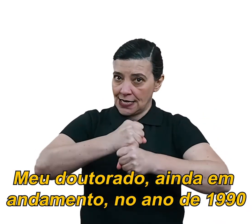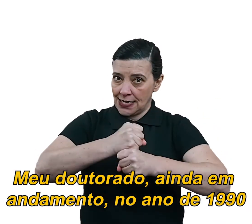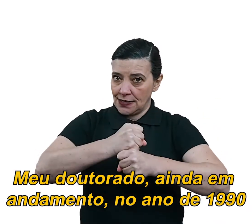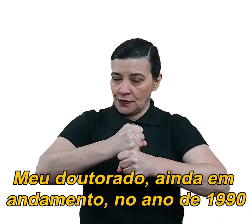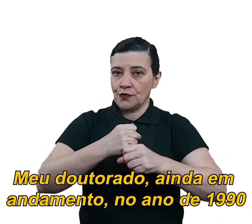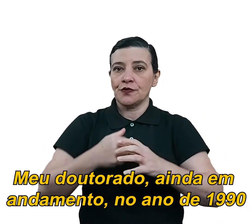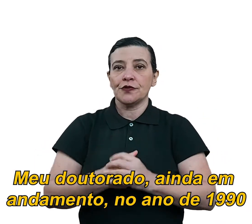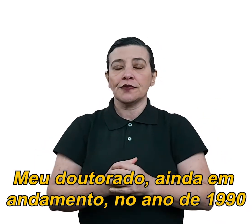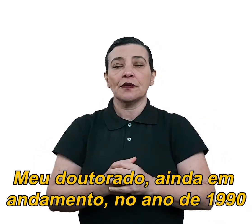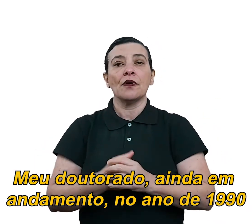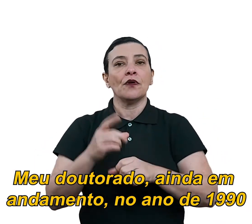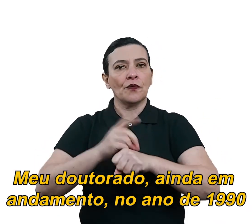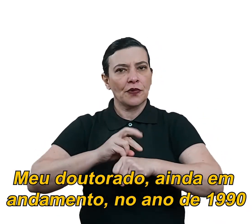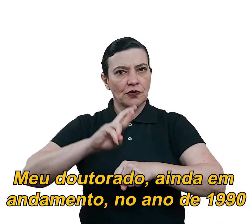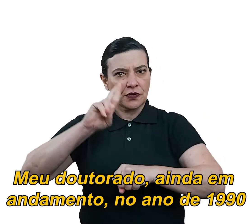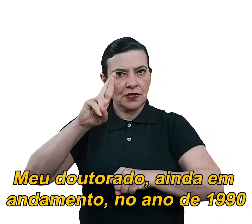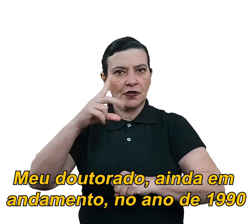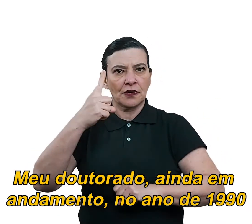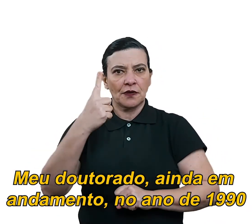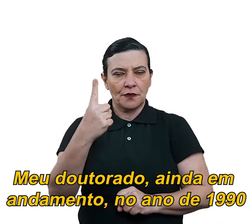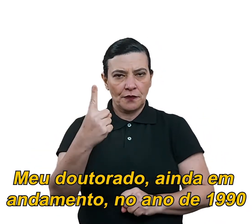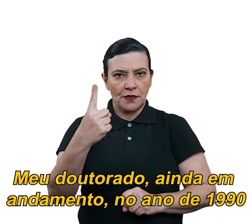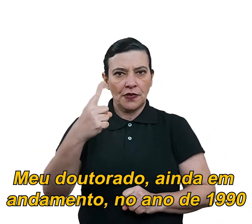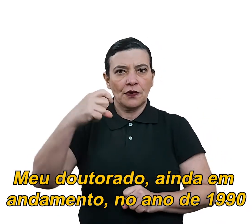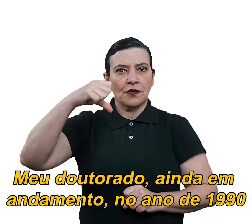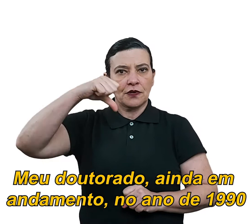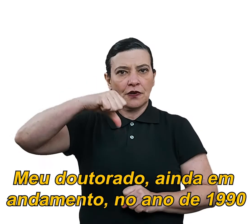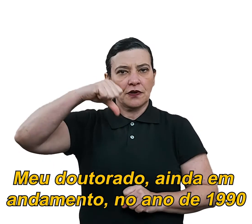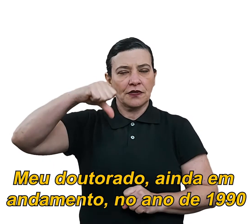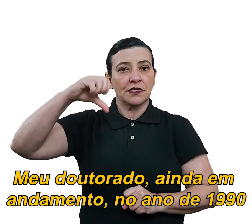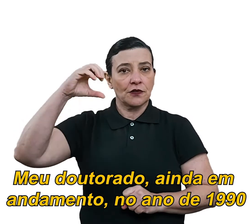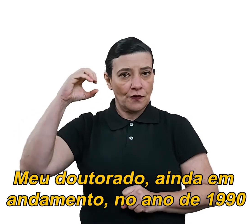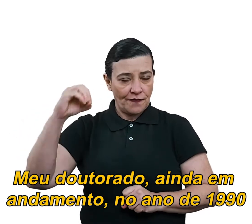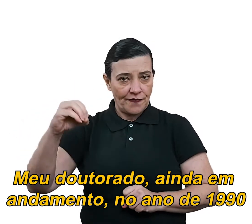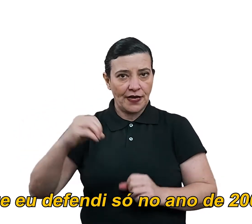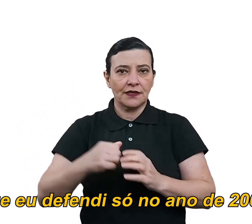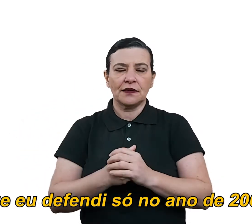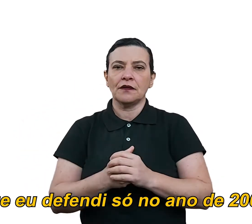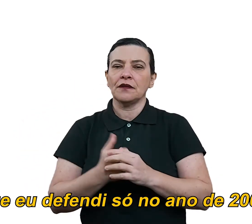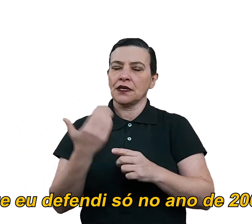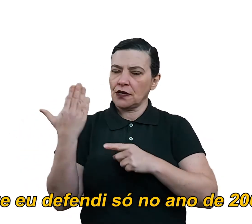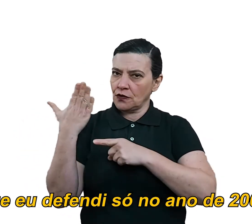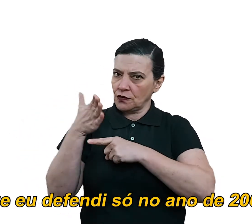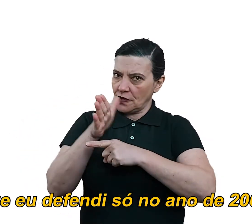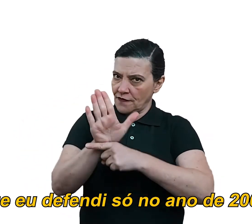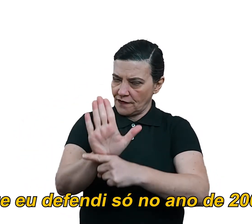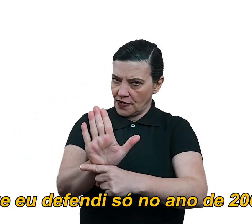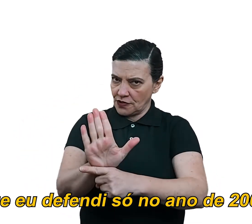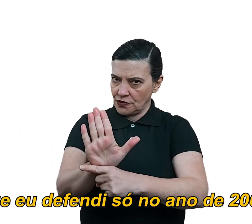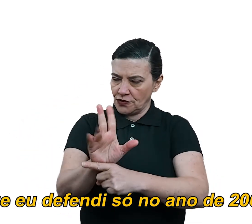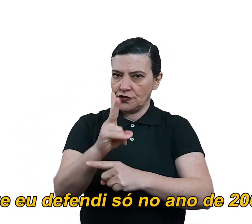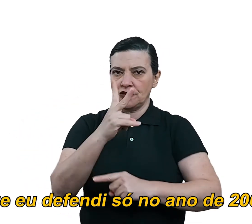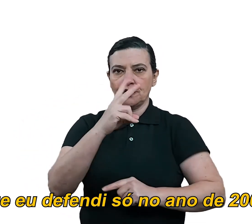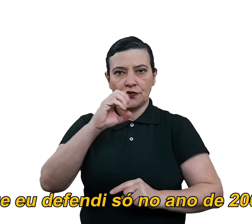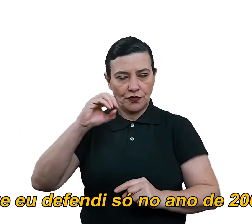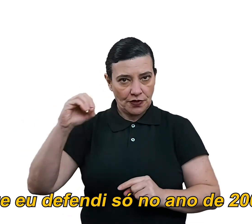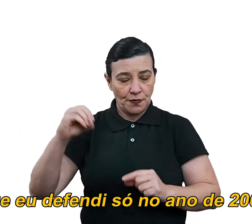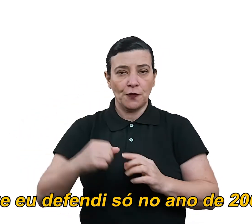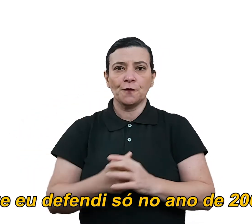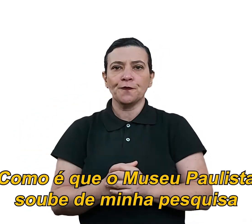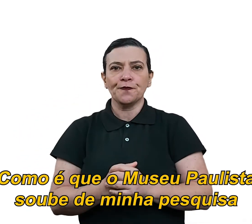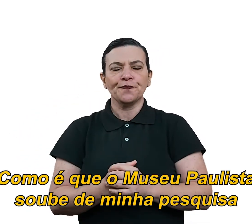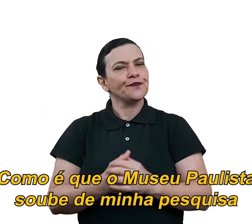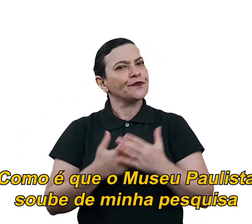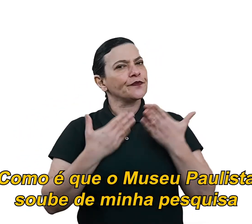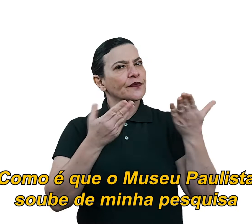Meu doutorado, ainda em andamento no ano de 1990, que eu defendi só no ano de